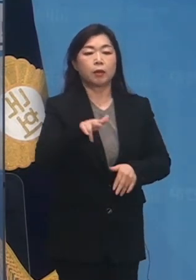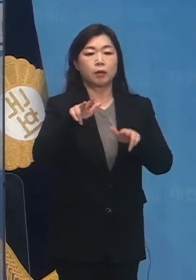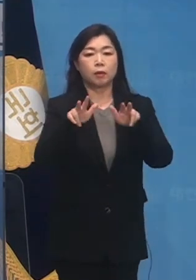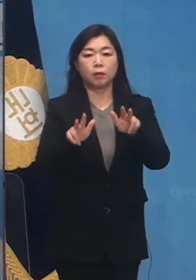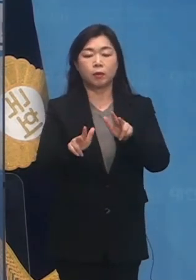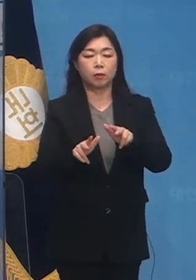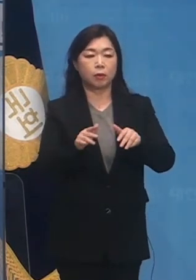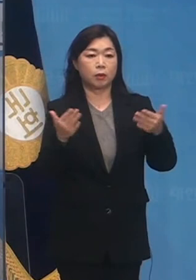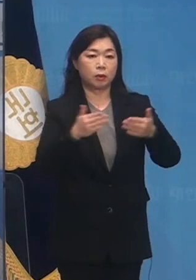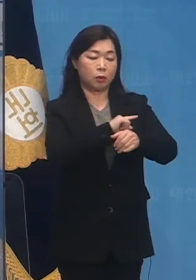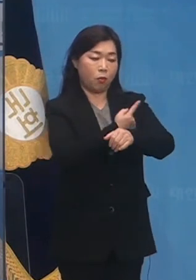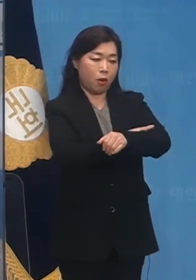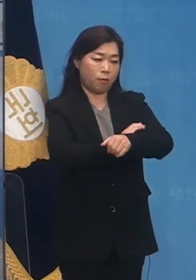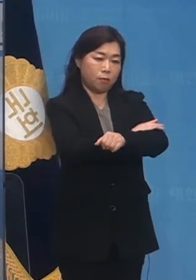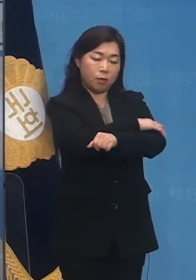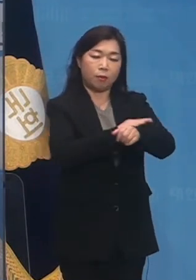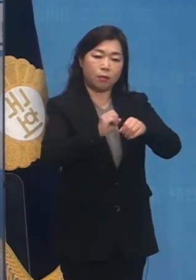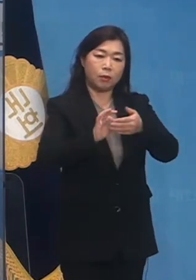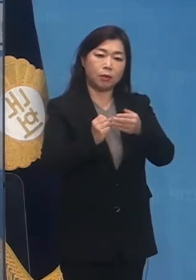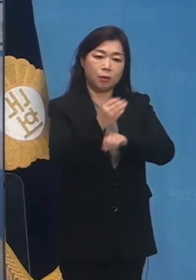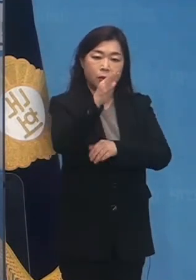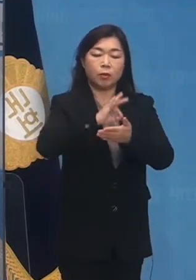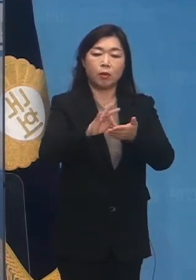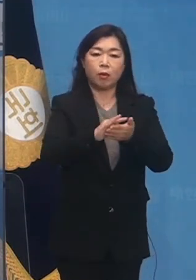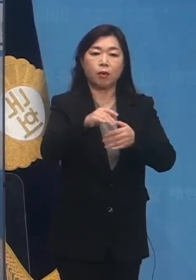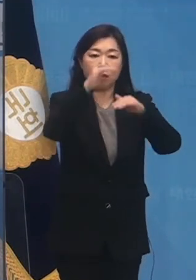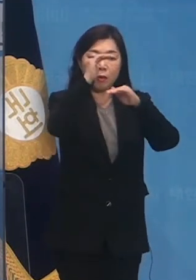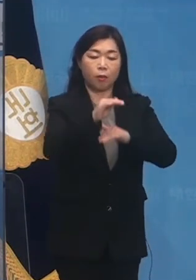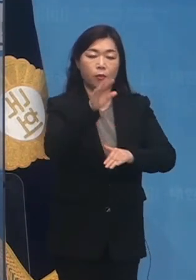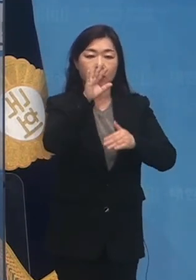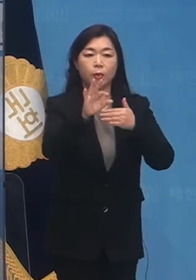먼저 직권남용 혐의를 살펴보면요,